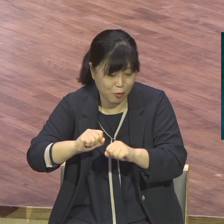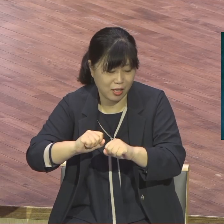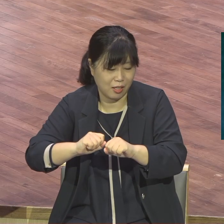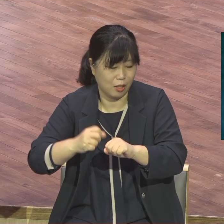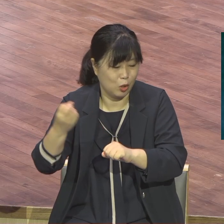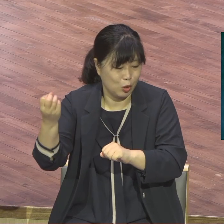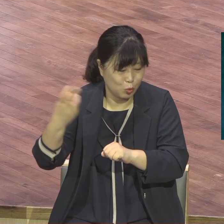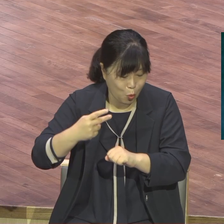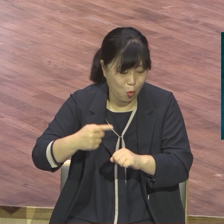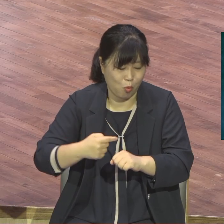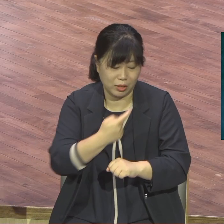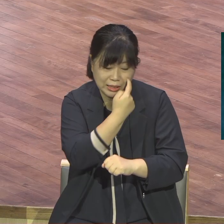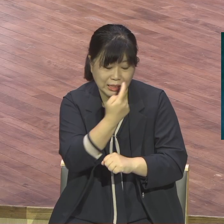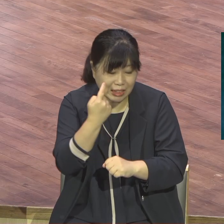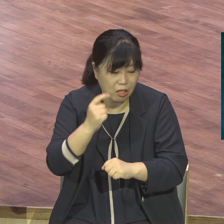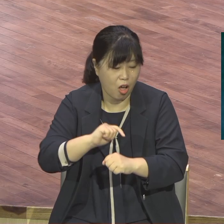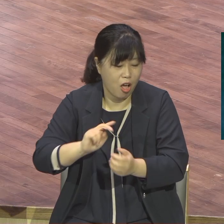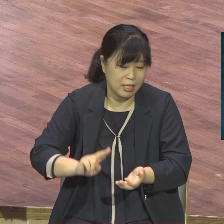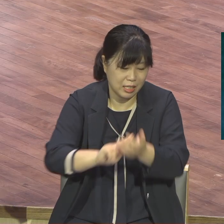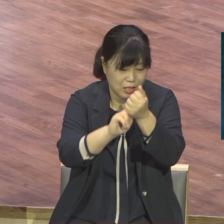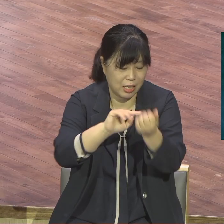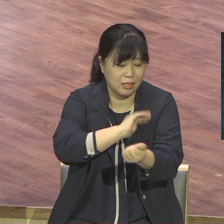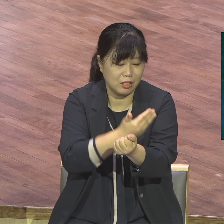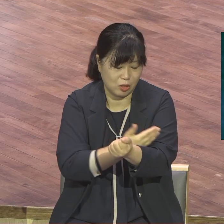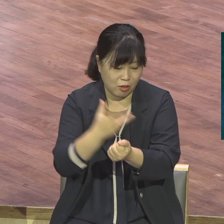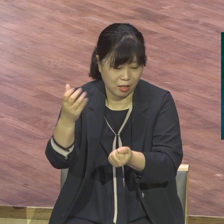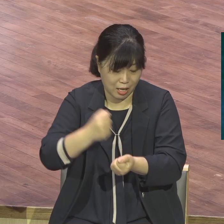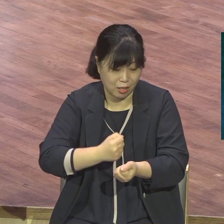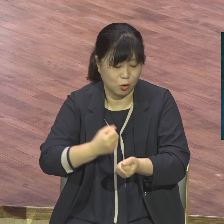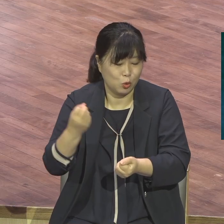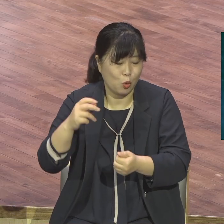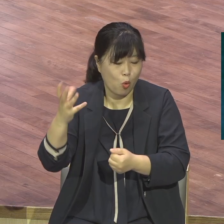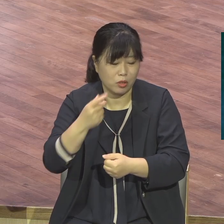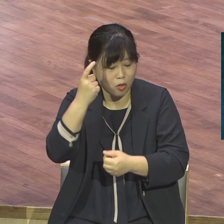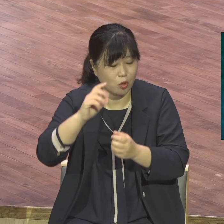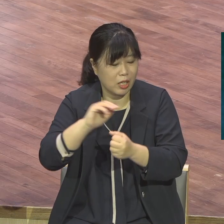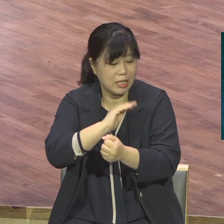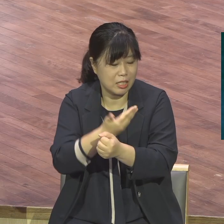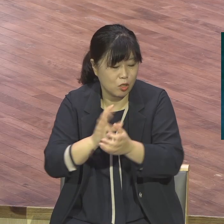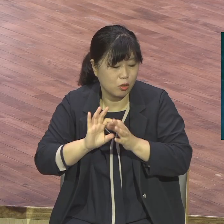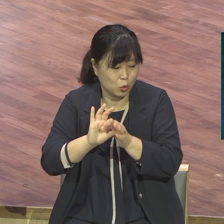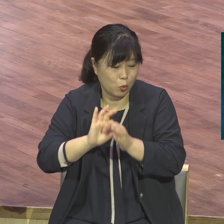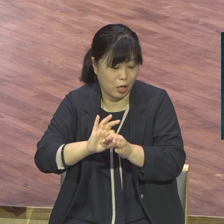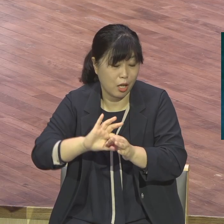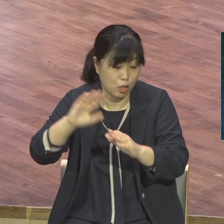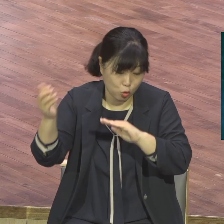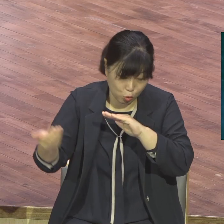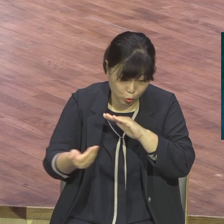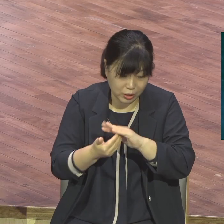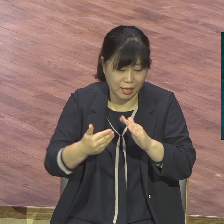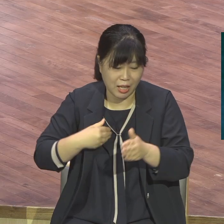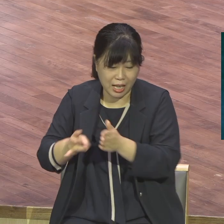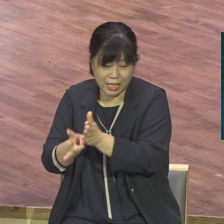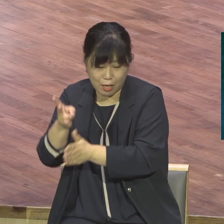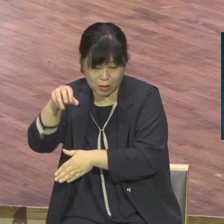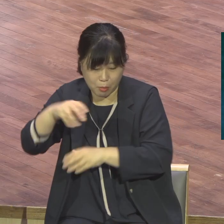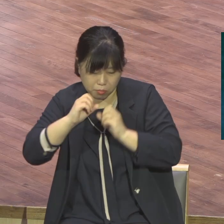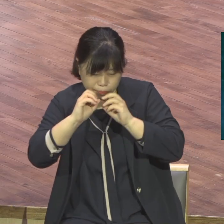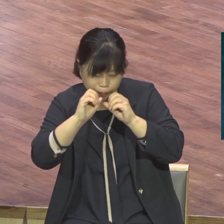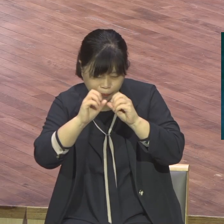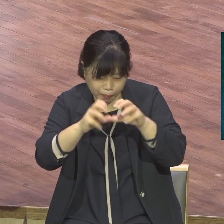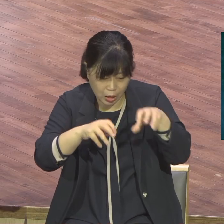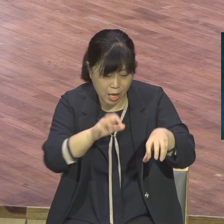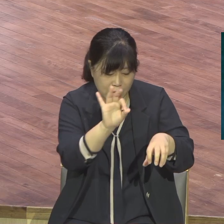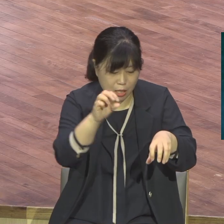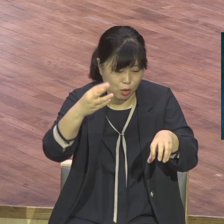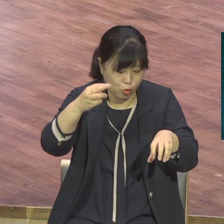능력으로, 성령의 능력으로 이루어졌으며, 그리하여 내가 예루살렘으로부터 두루 행하여 일룰리곳까지 그리스도의 복음을